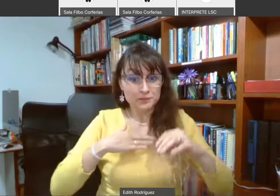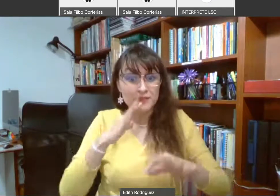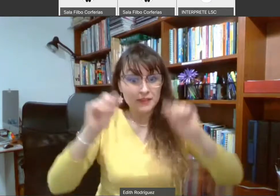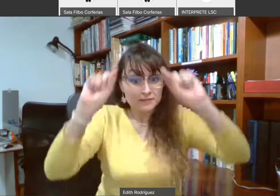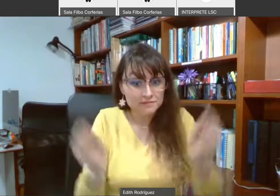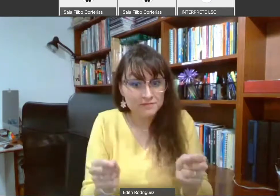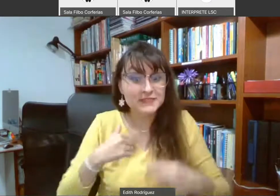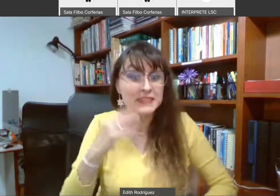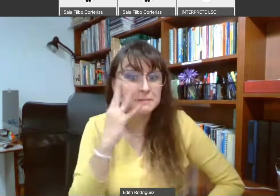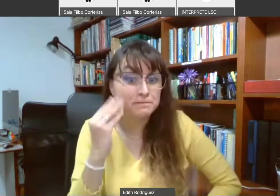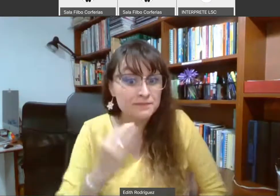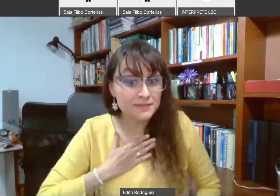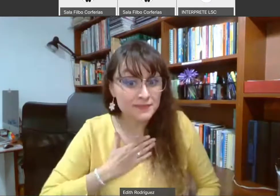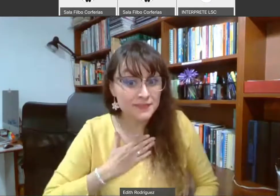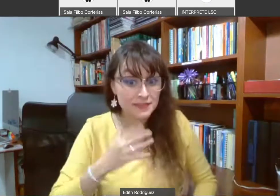lectura.